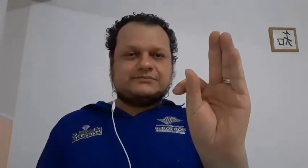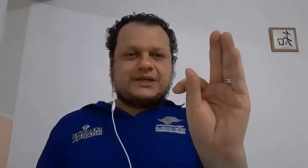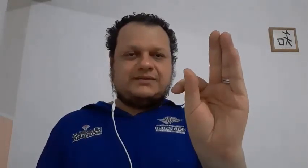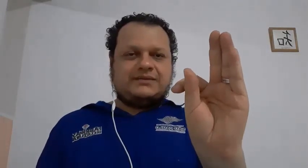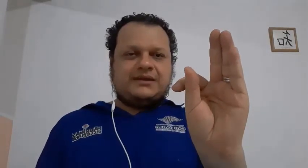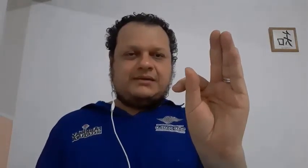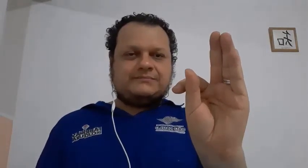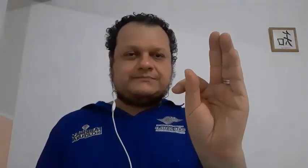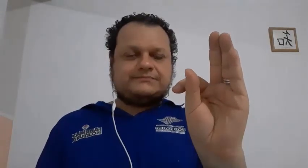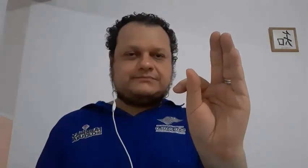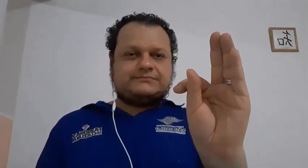T.